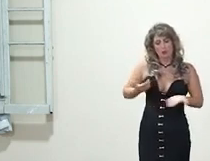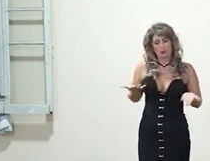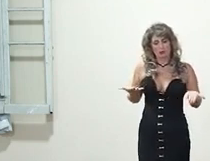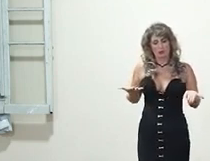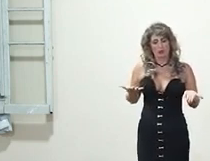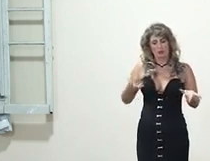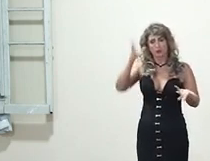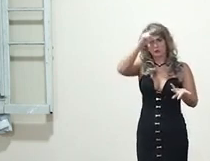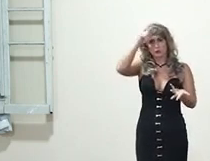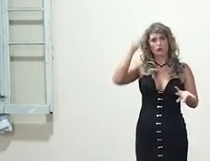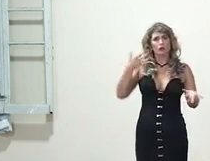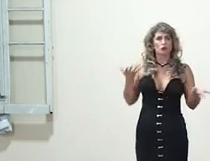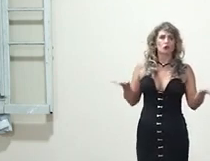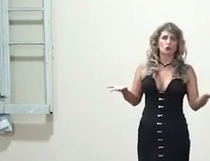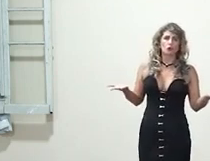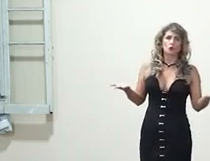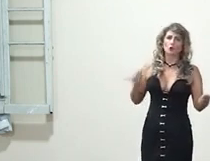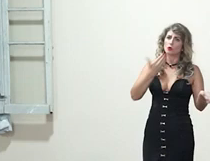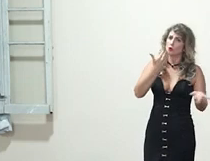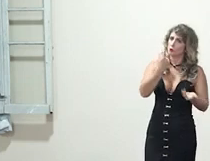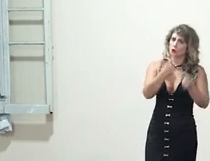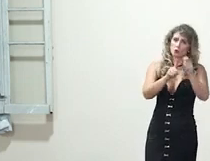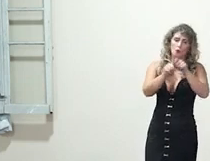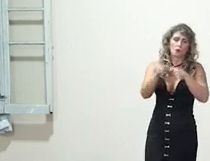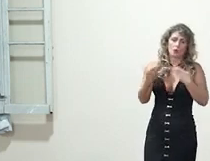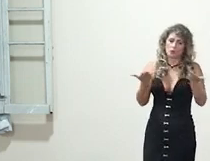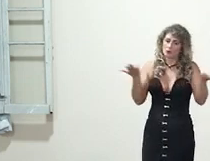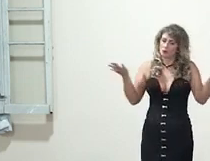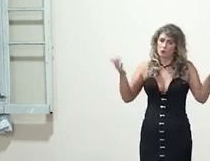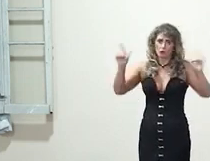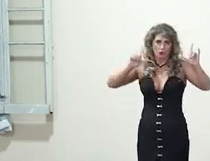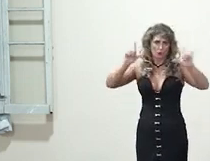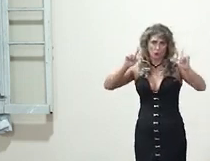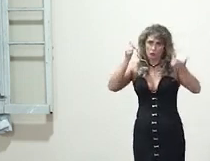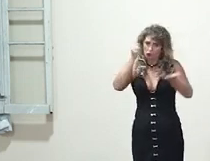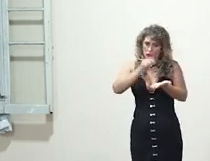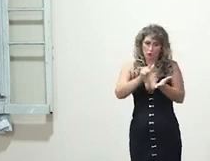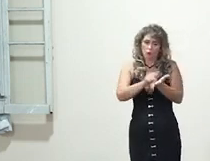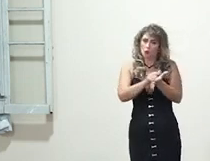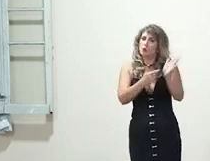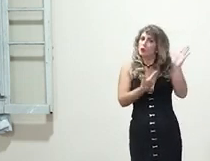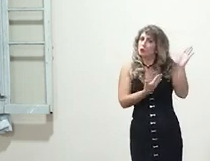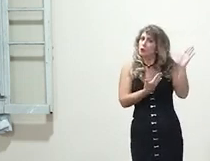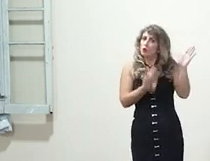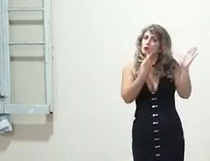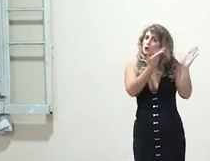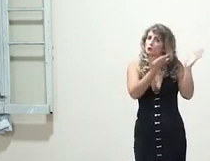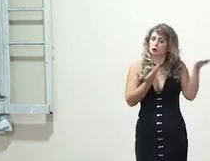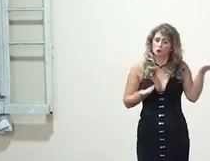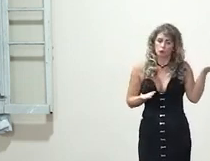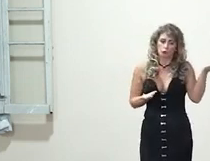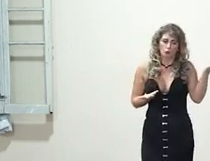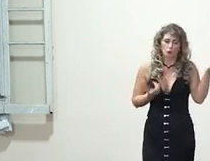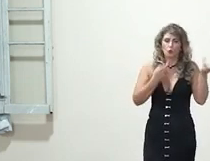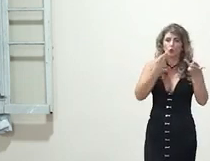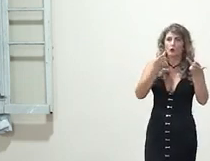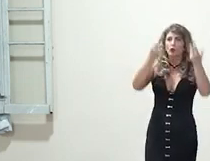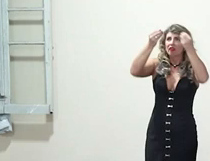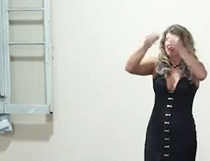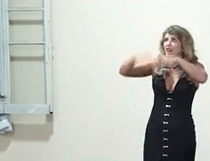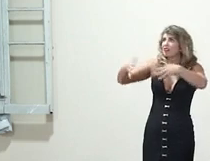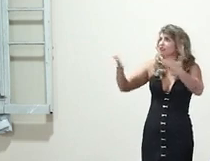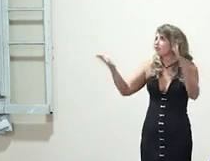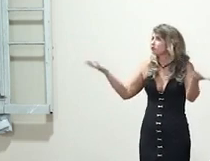cobrança para o prefeito. Fala assim, olha, prefeito, nós estamos pedindo um mês. Vai para a mídia, mas com um documento na mão. Foi pedido. Agora, falar, está